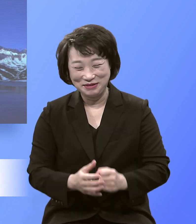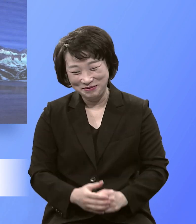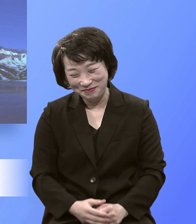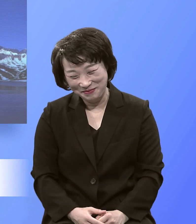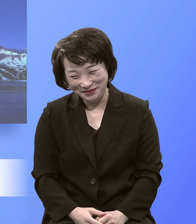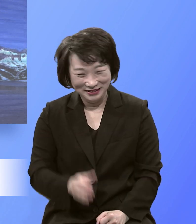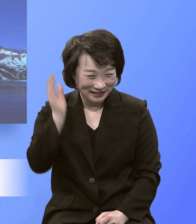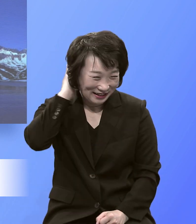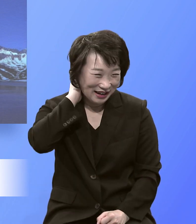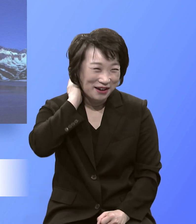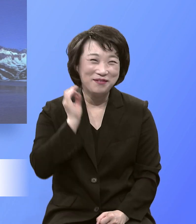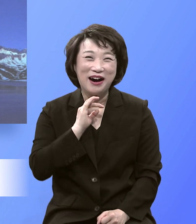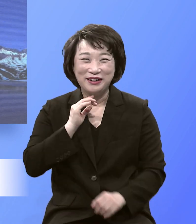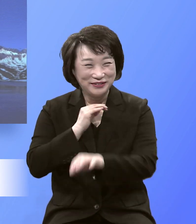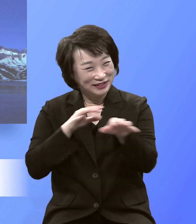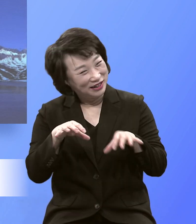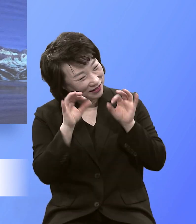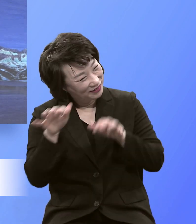뒤만 보이는 미.